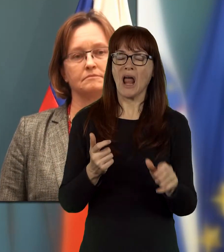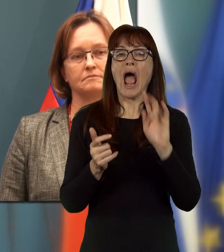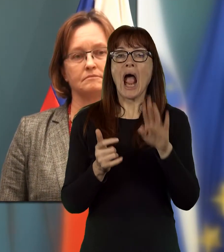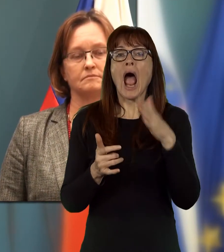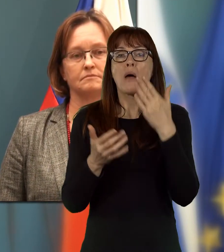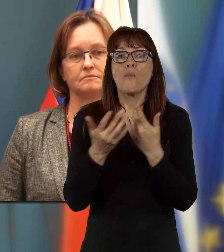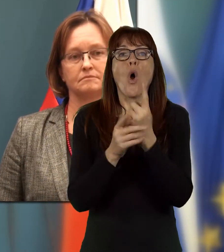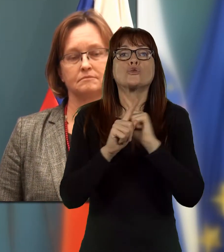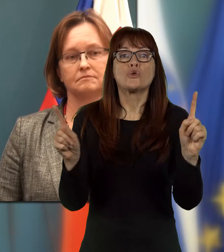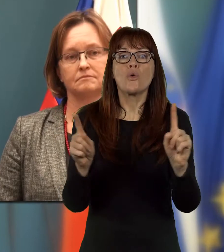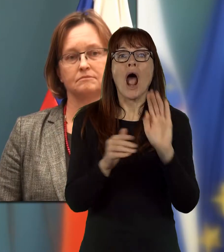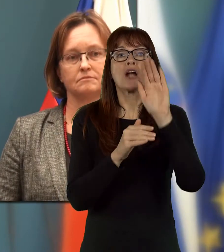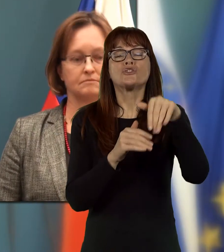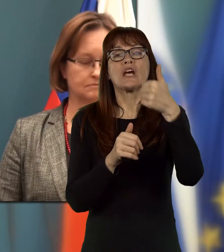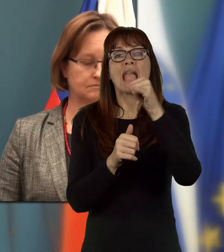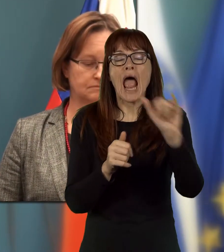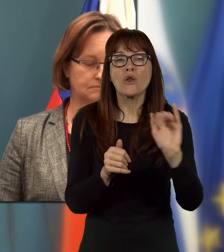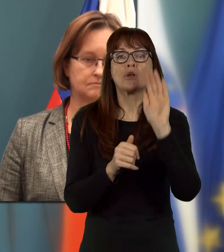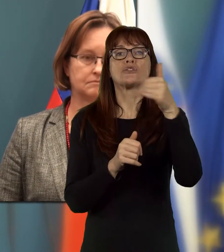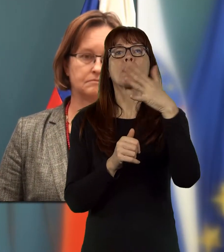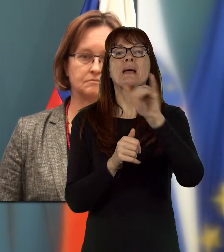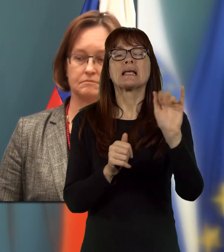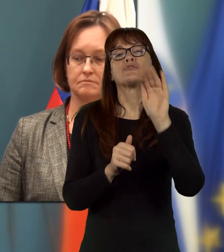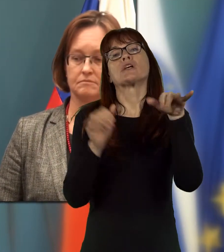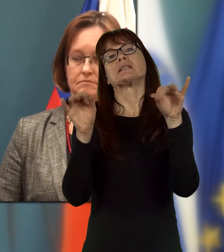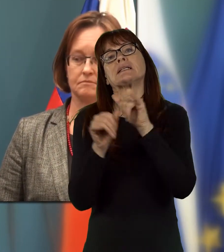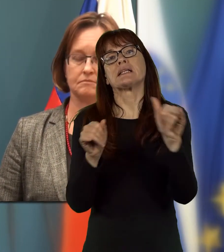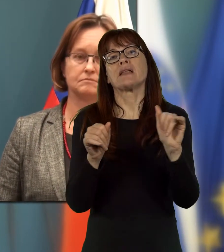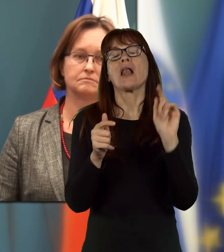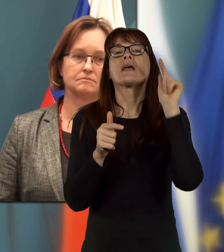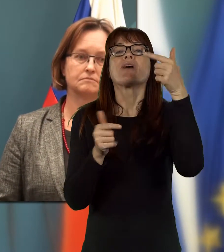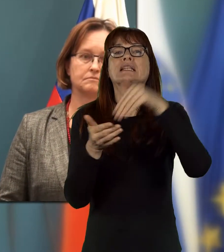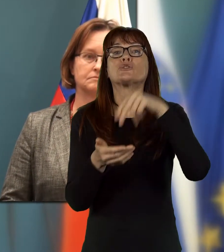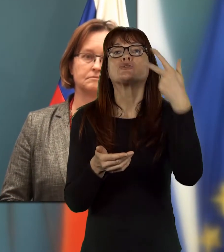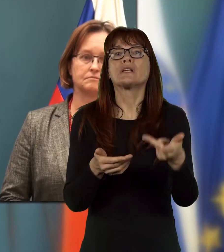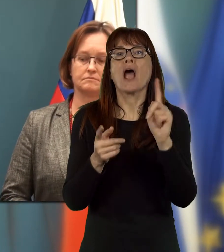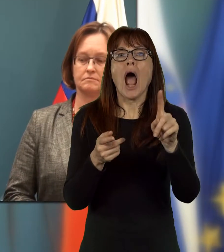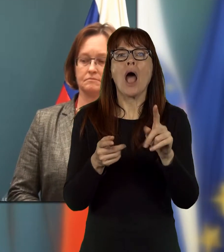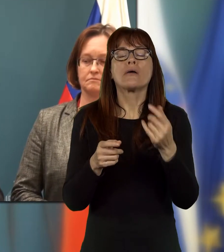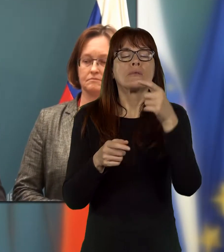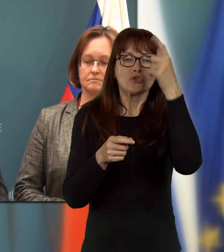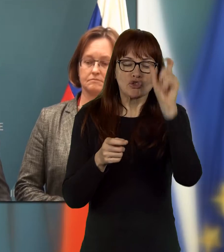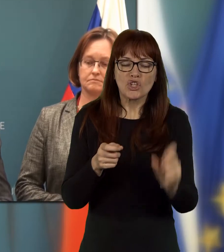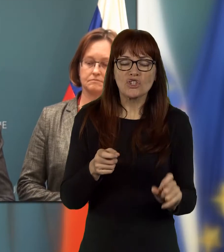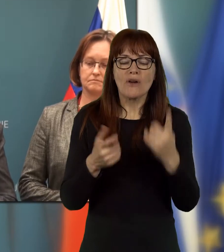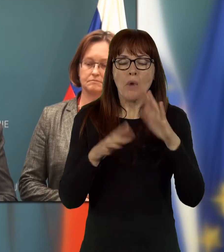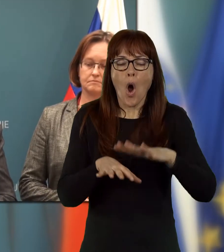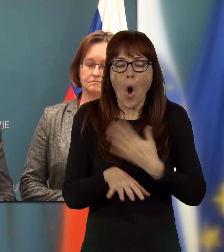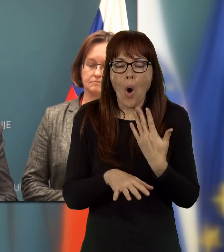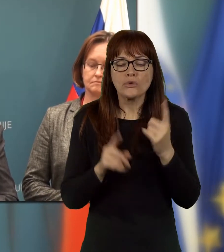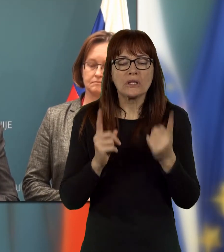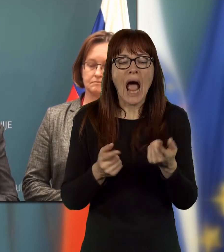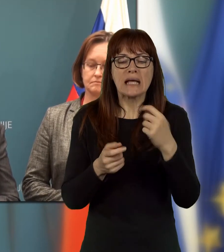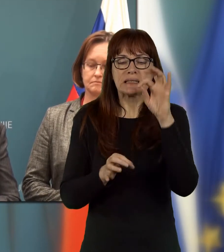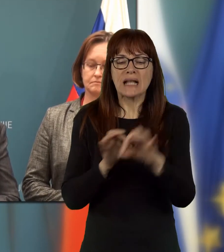zaradi strategije zanj drugače čez leto, 5 let, 10 let in v končni fazi 2030? Kje bo on občutil, da se je